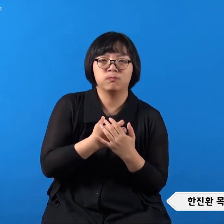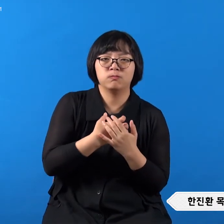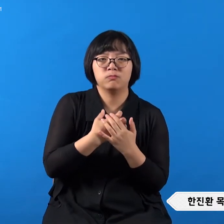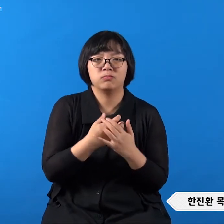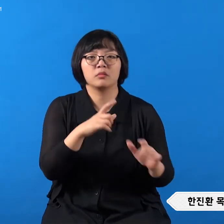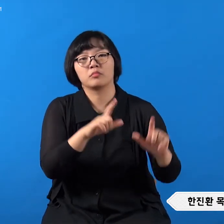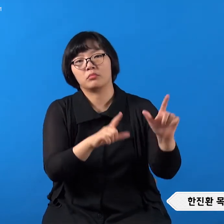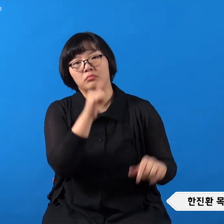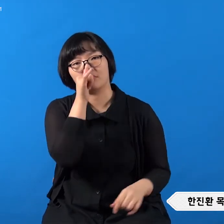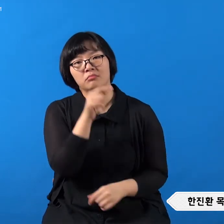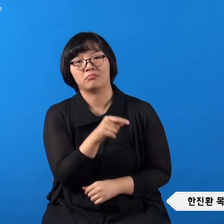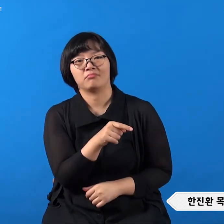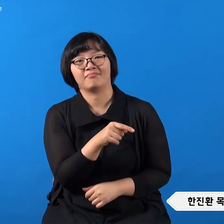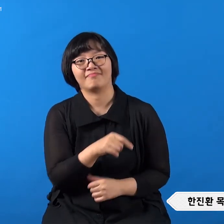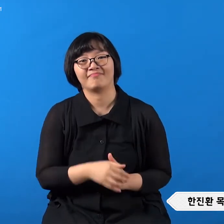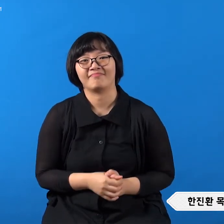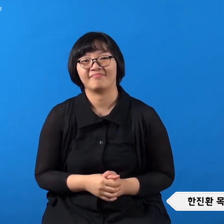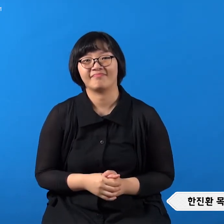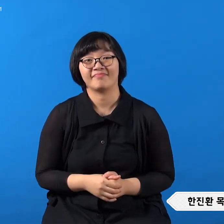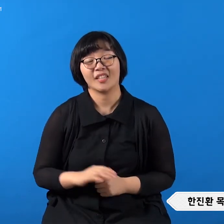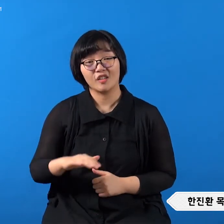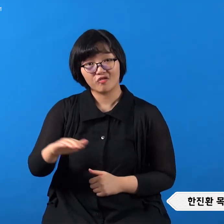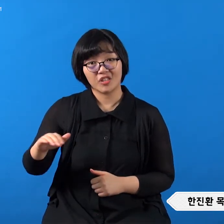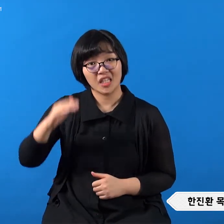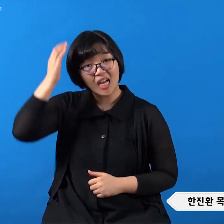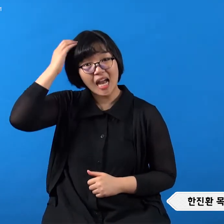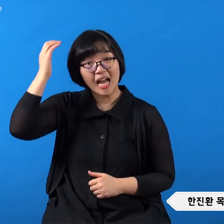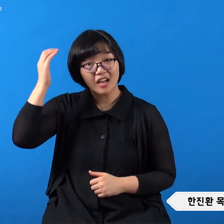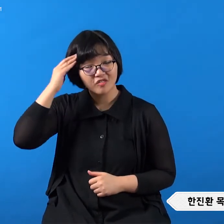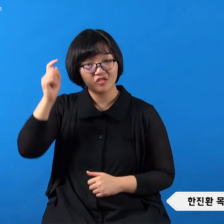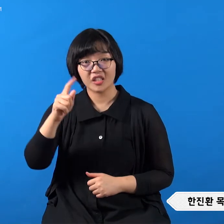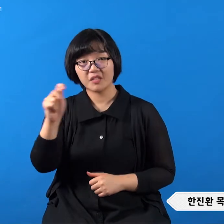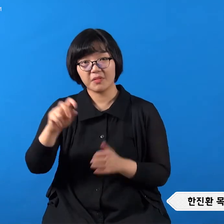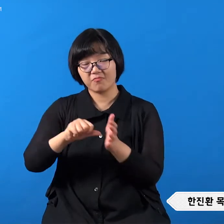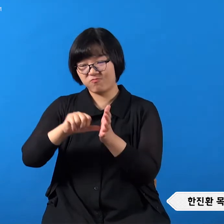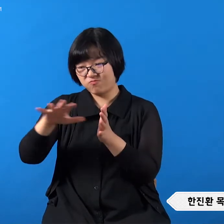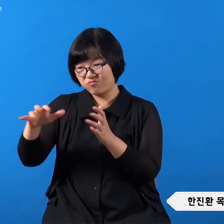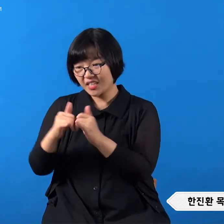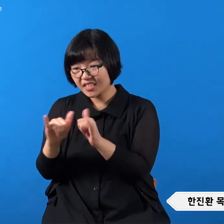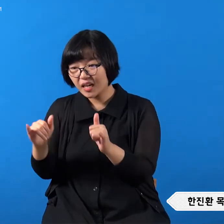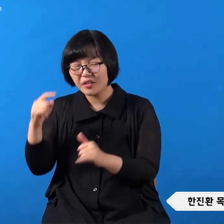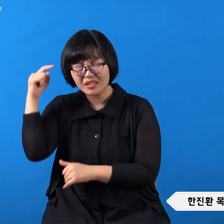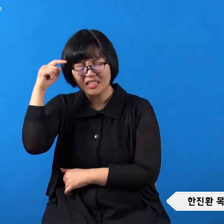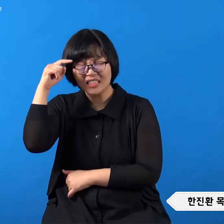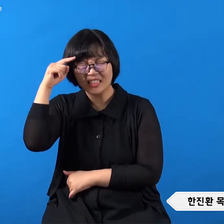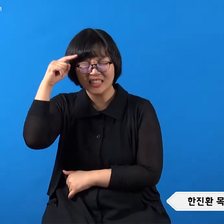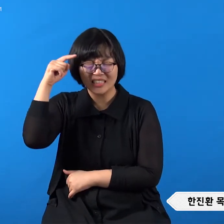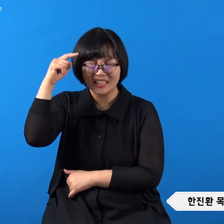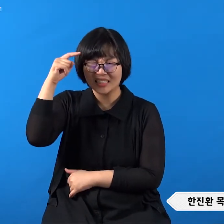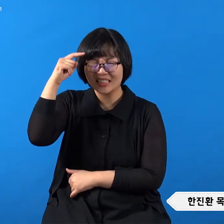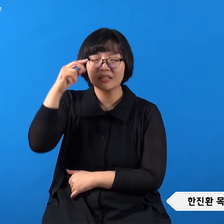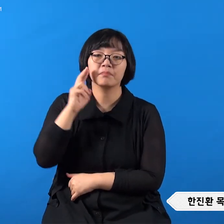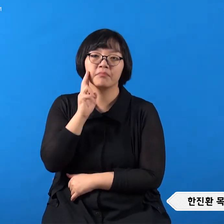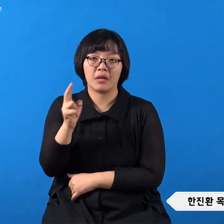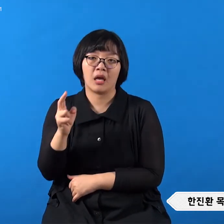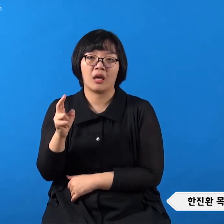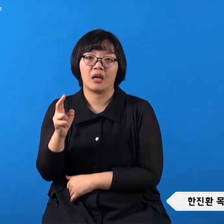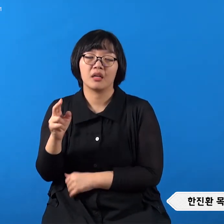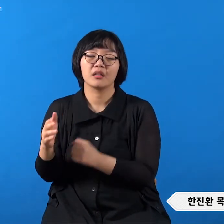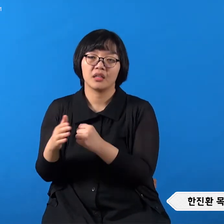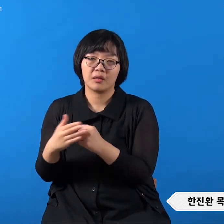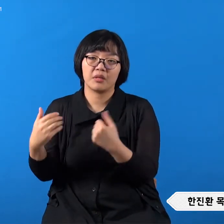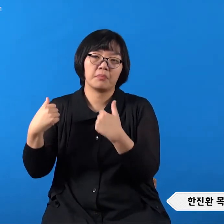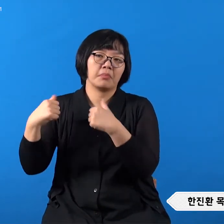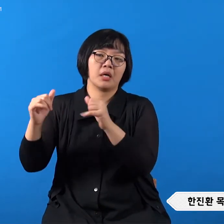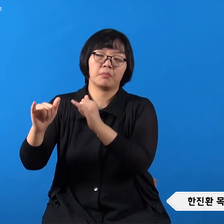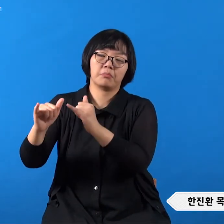삽니다. 그래서 우리나라 연예인들 가운데도 그 스트레스를 이기지 못해서 스스로